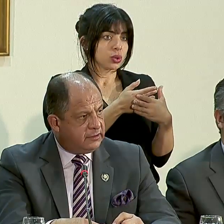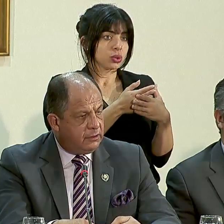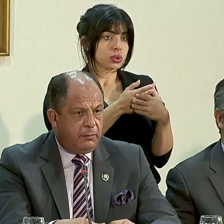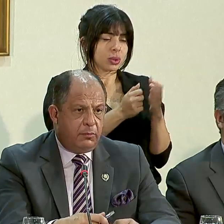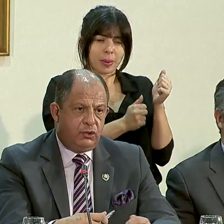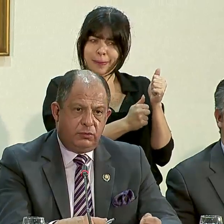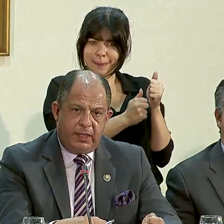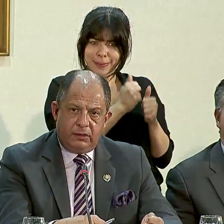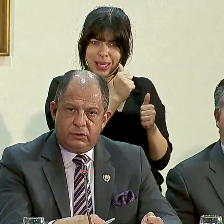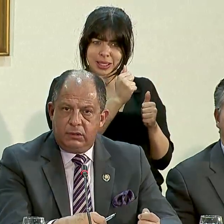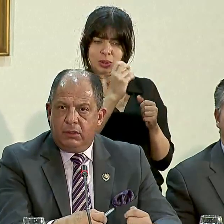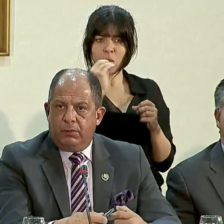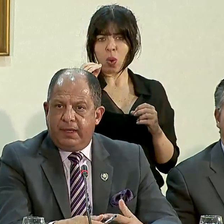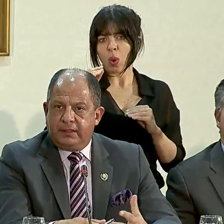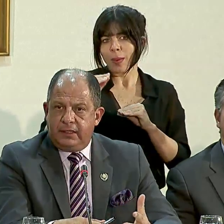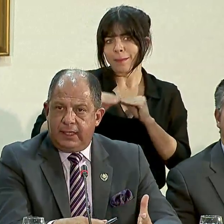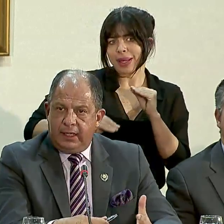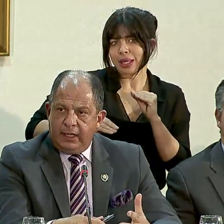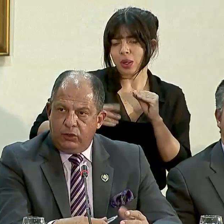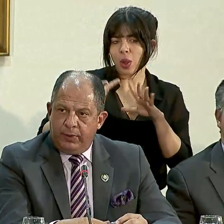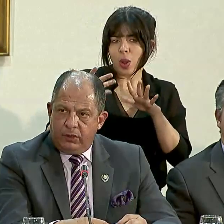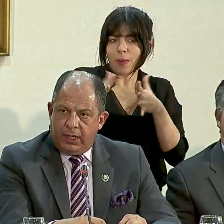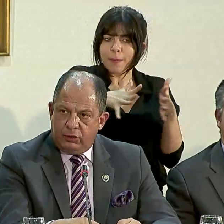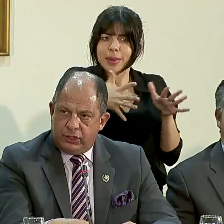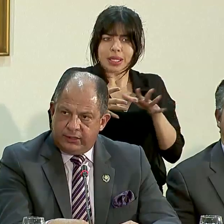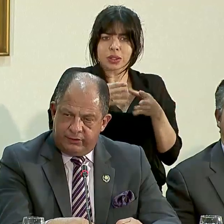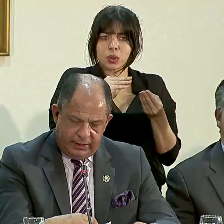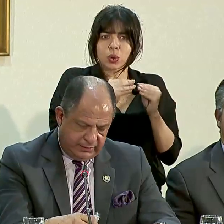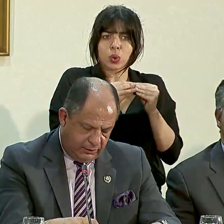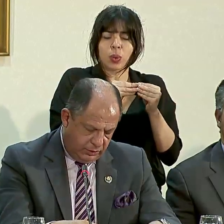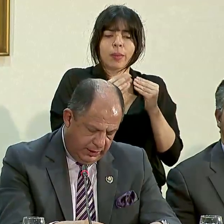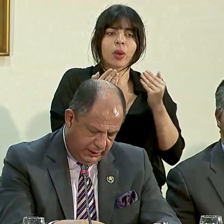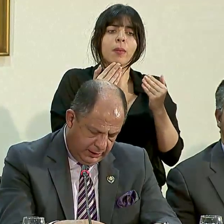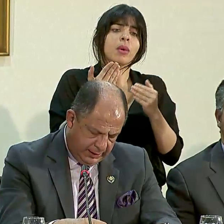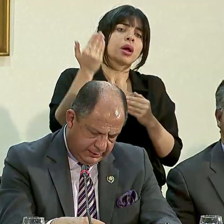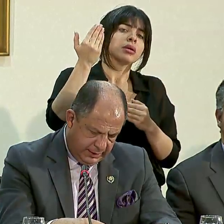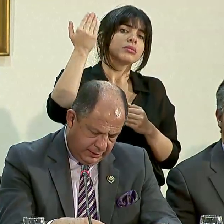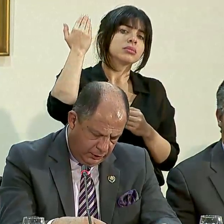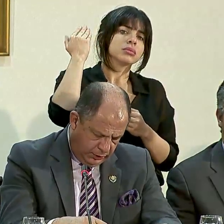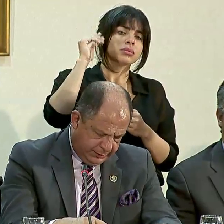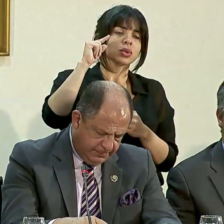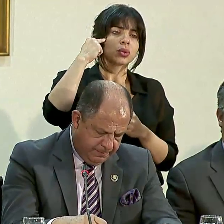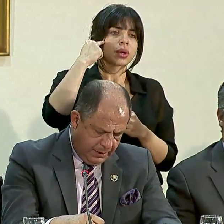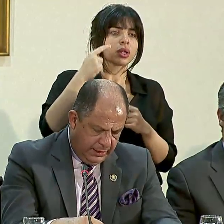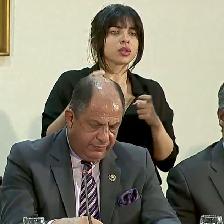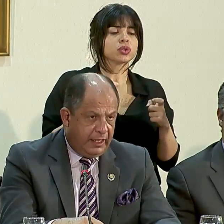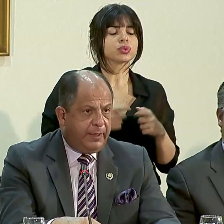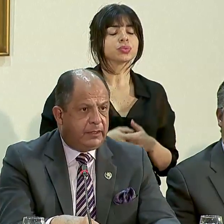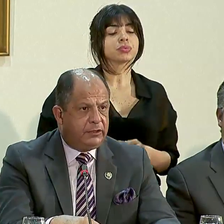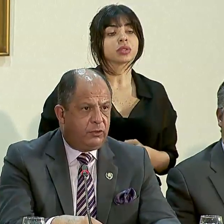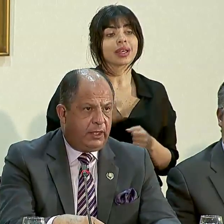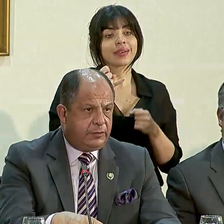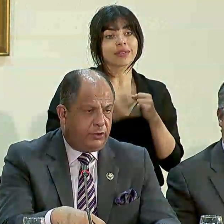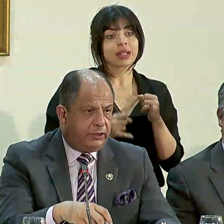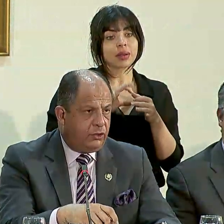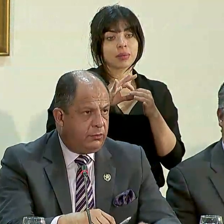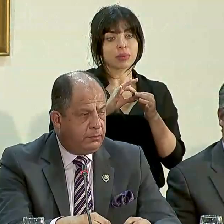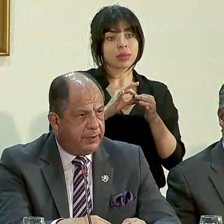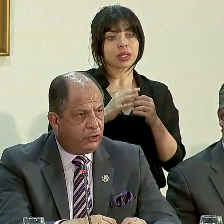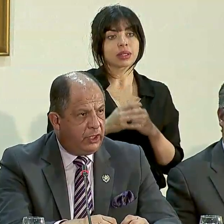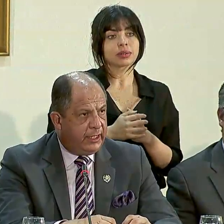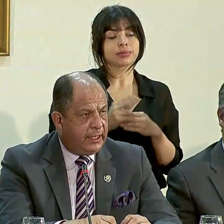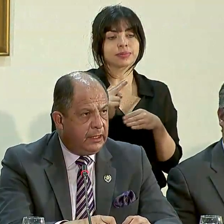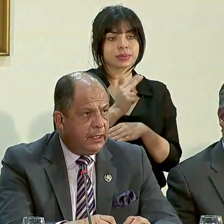muchos más, muchos menos o parecida en número a los que se realizaron en las anteriores. Y finalmente, sobre la